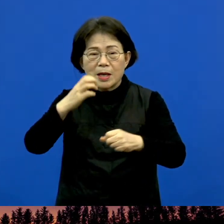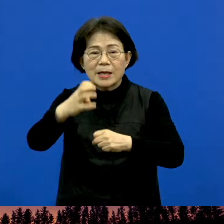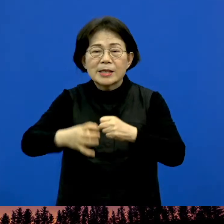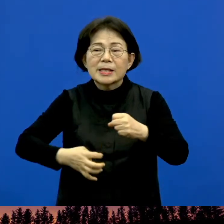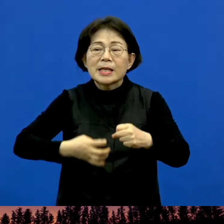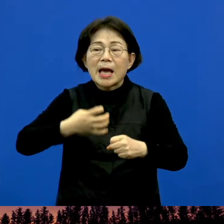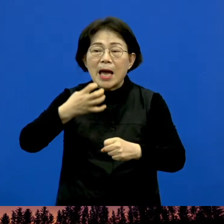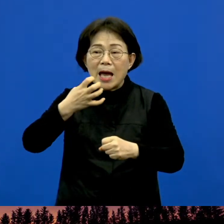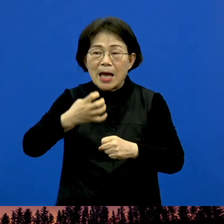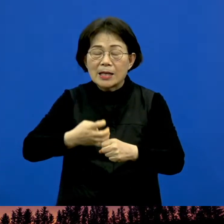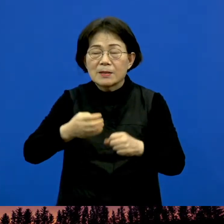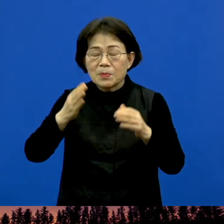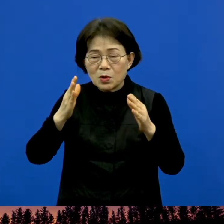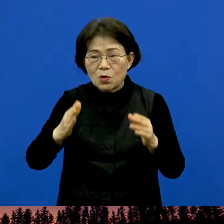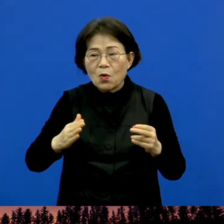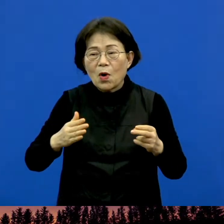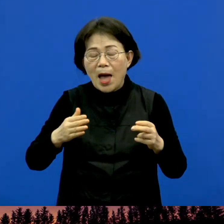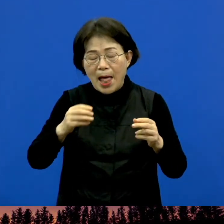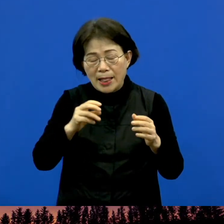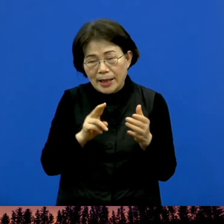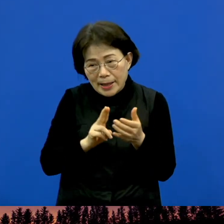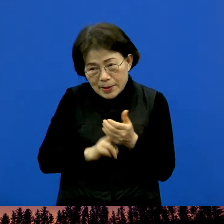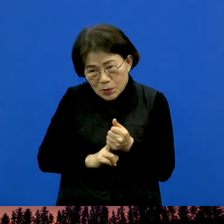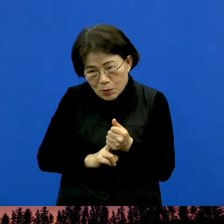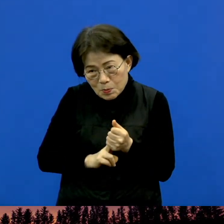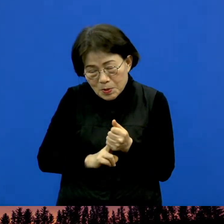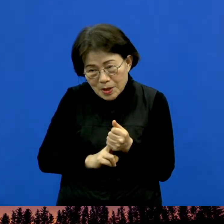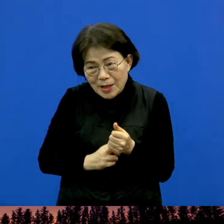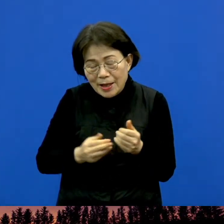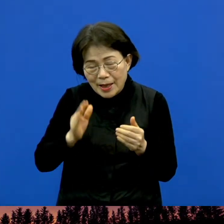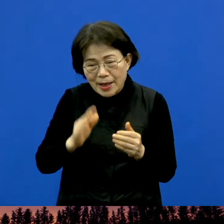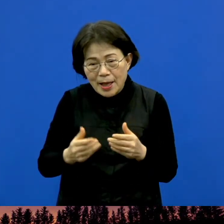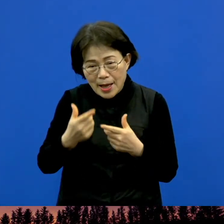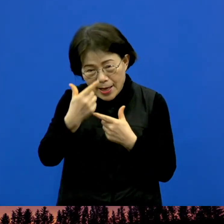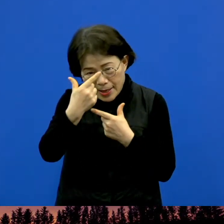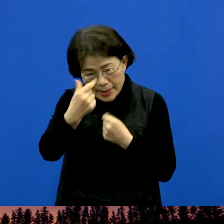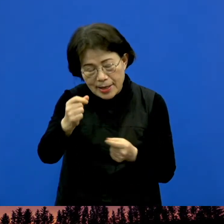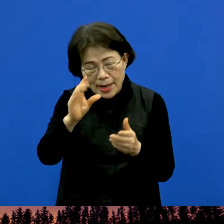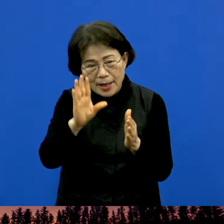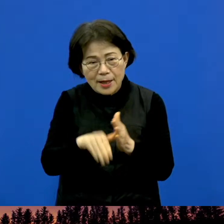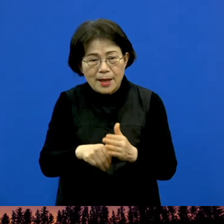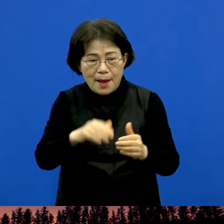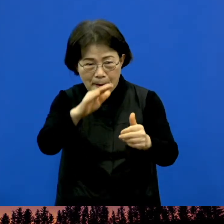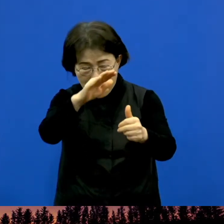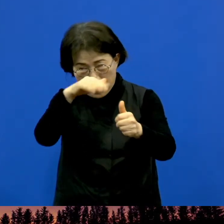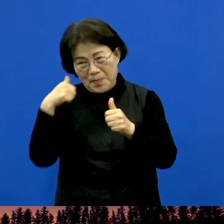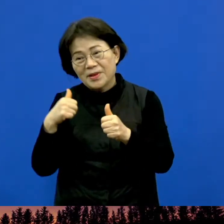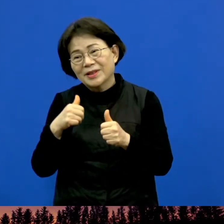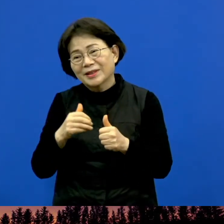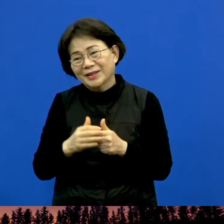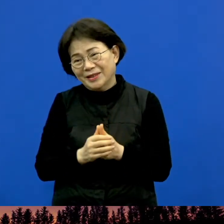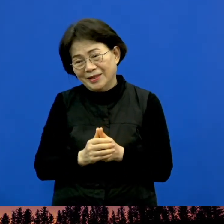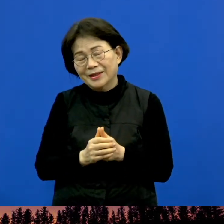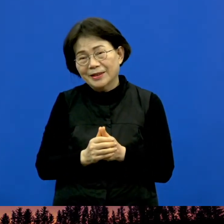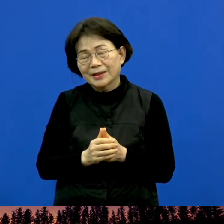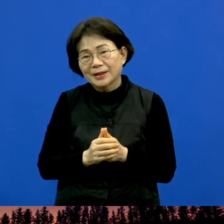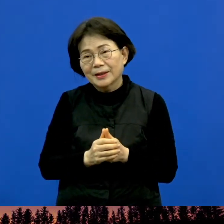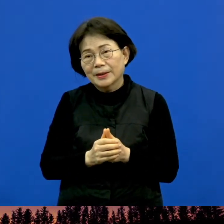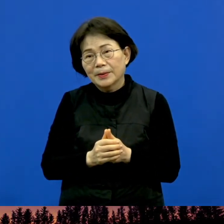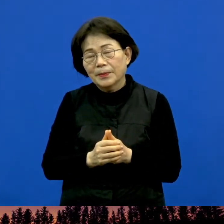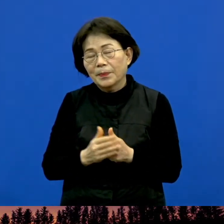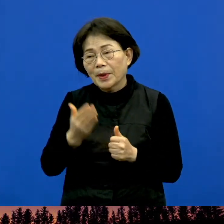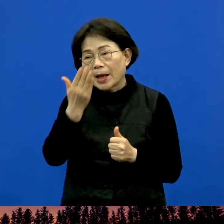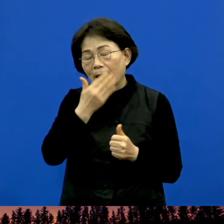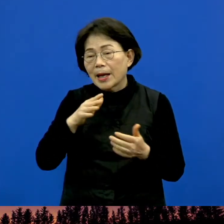40년이라는 미디안 광야에 숨어 있는데 하나님이 딱 정확한 때 불러내시는 거예요. 놀라운 거죠.